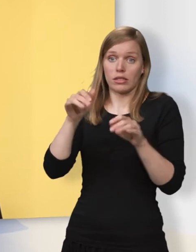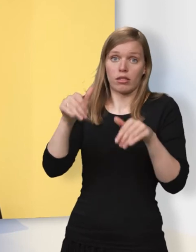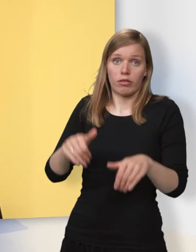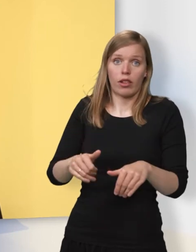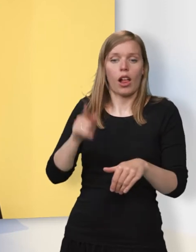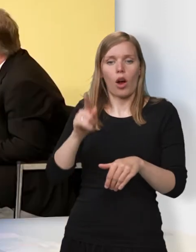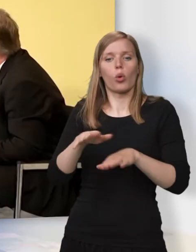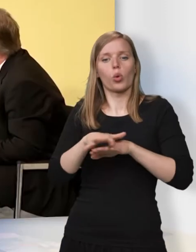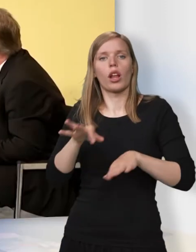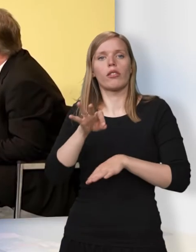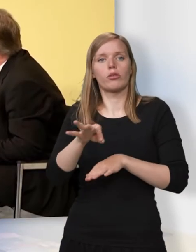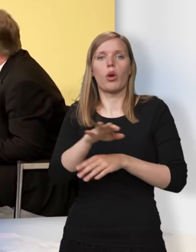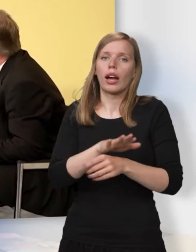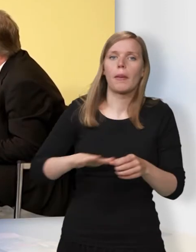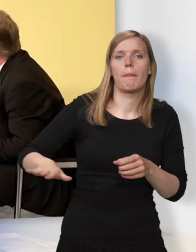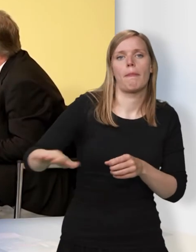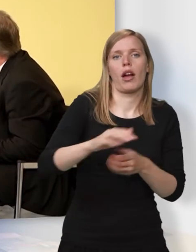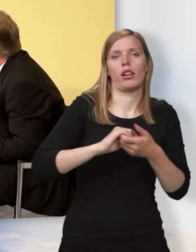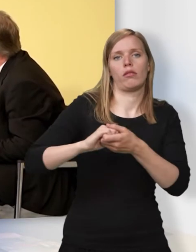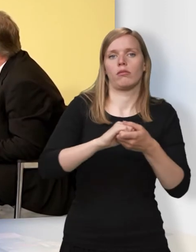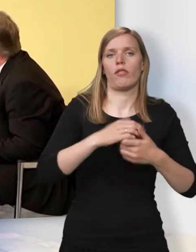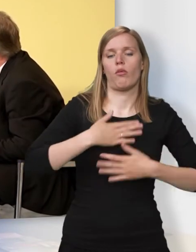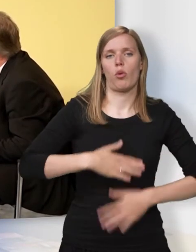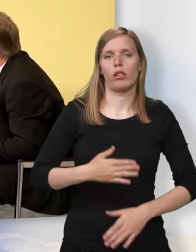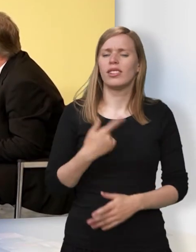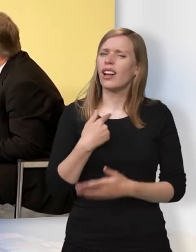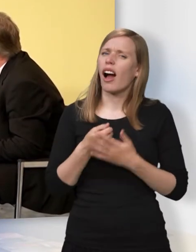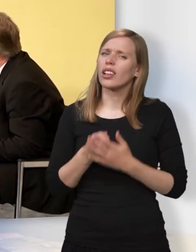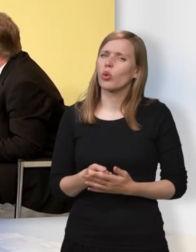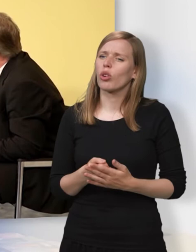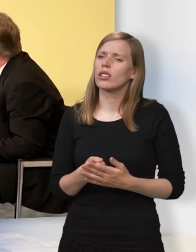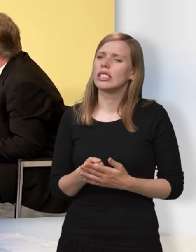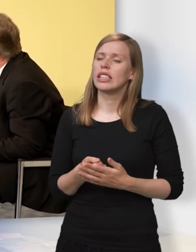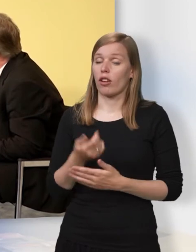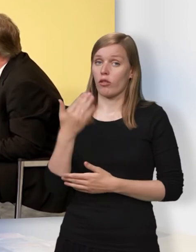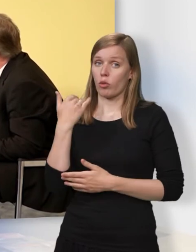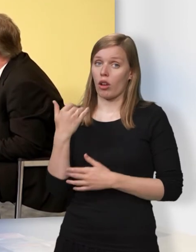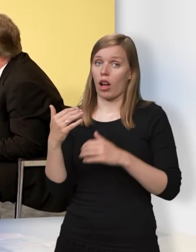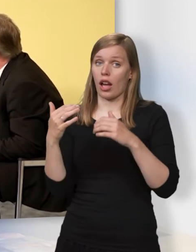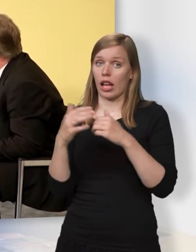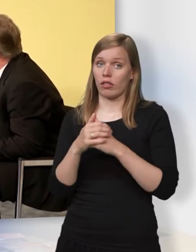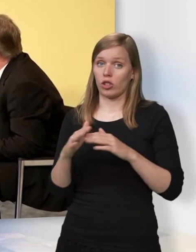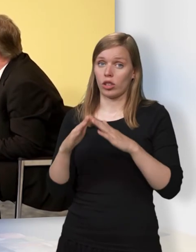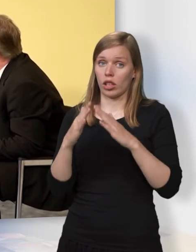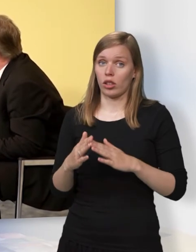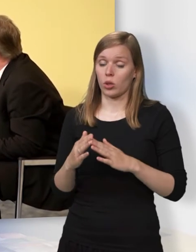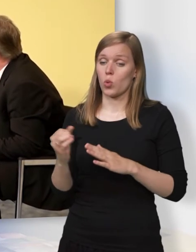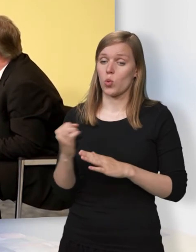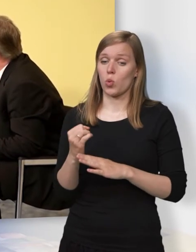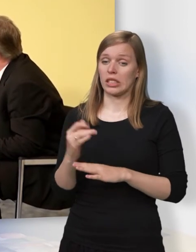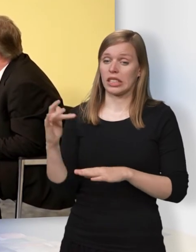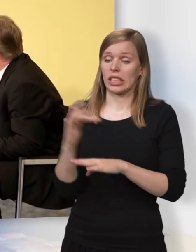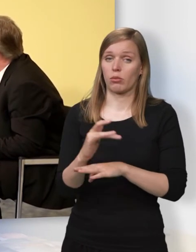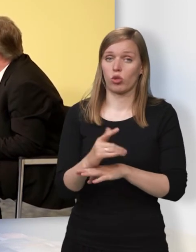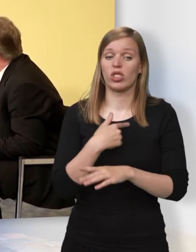fürs Gemeinwohl. Mhm. Da habe ich den Eindruck, früher war die evangelische Kirche skeptisch gegen